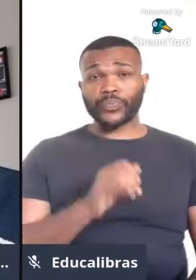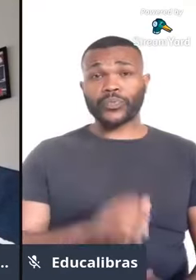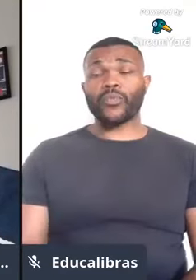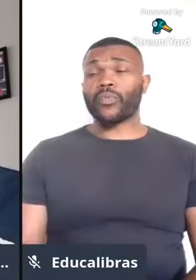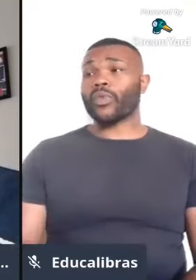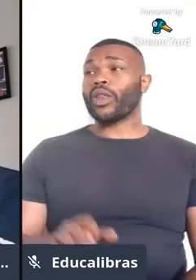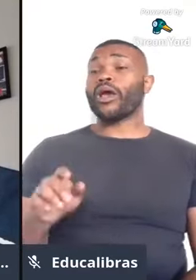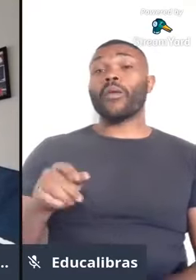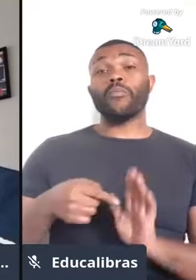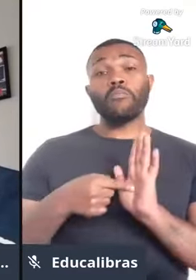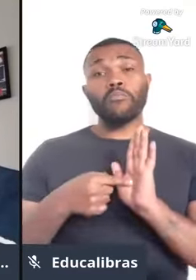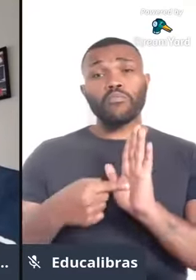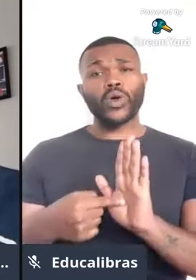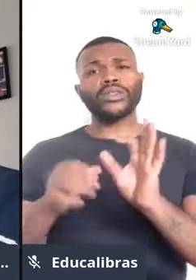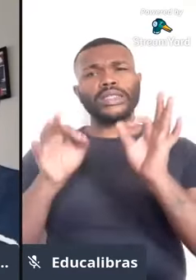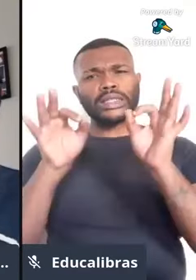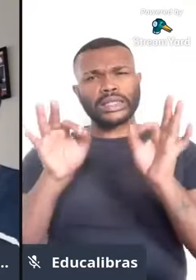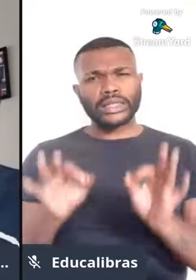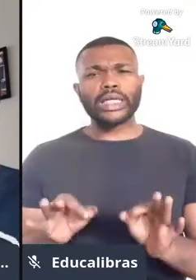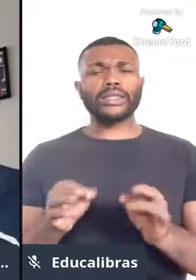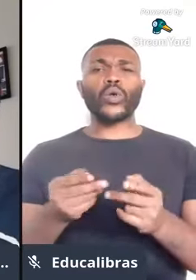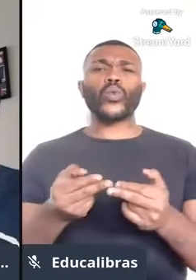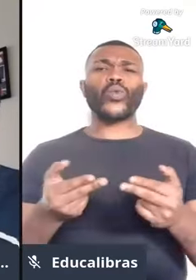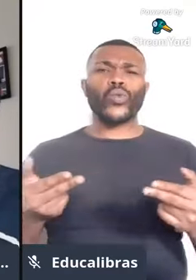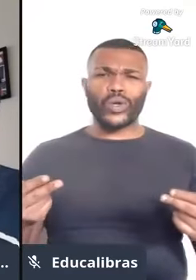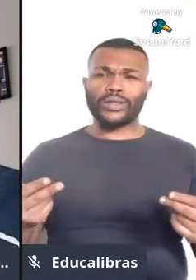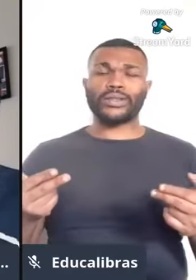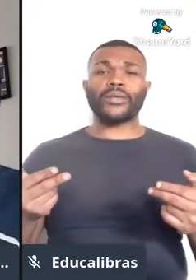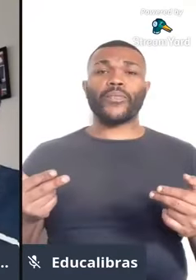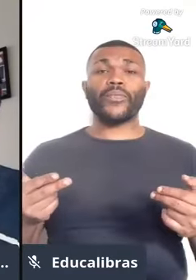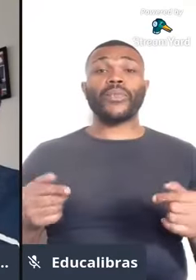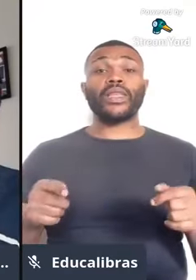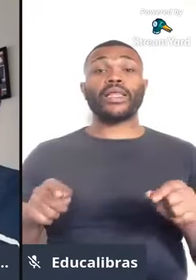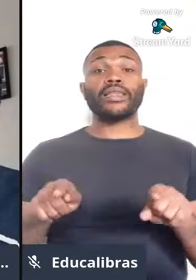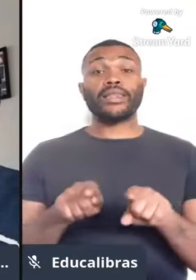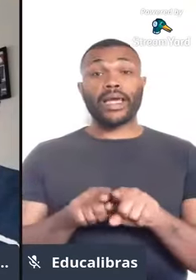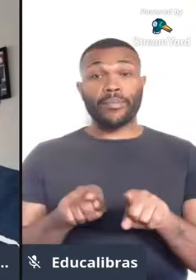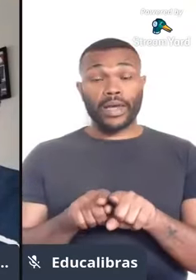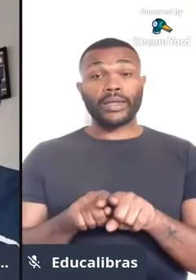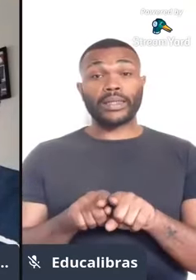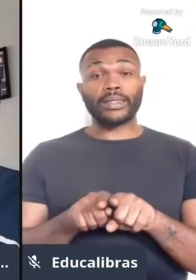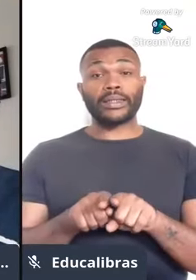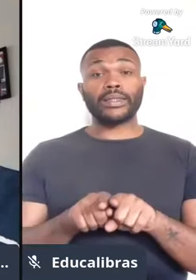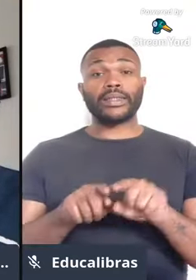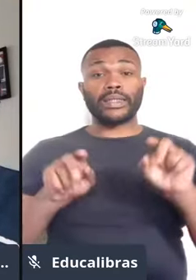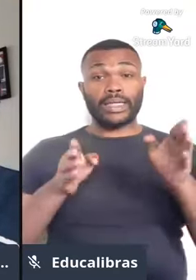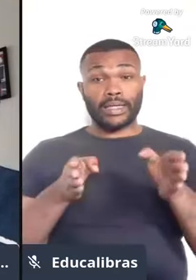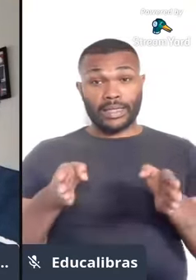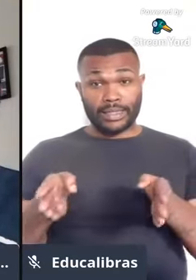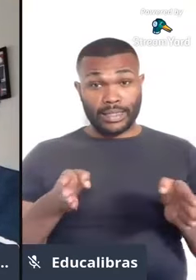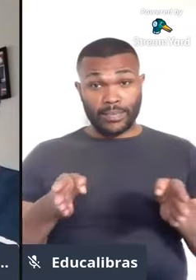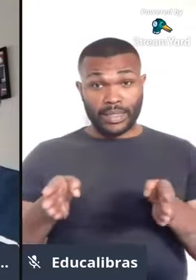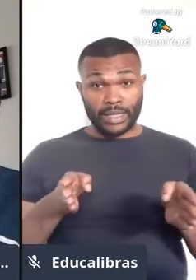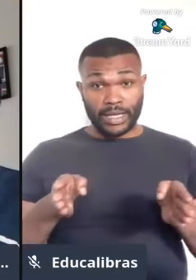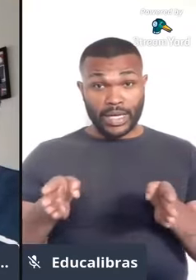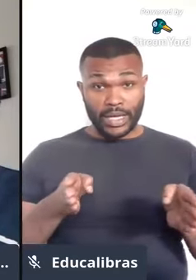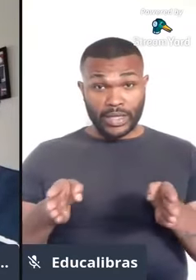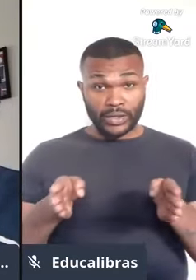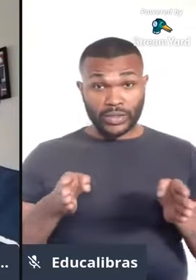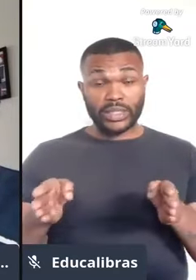dimensão correta às coisas. E, por exemplo, se deslocar a questão da acessibilidade da questão